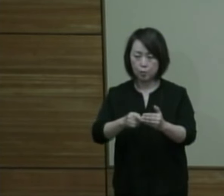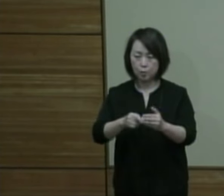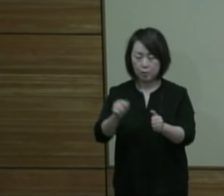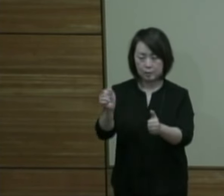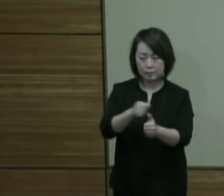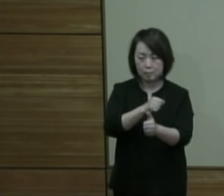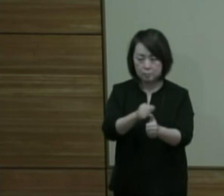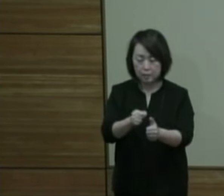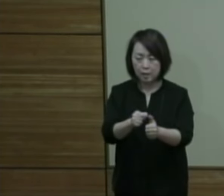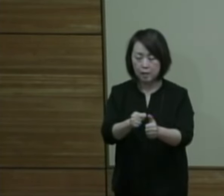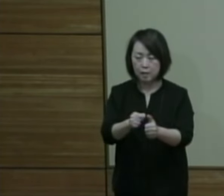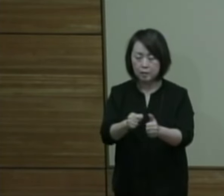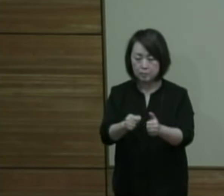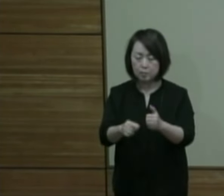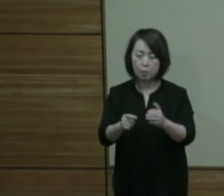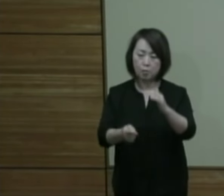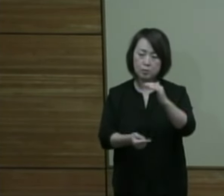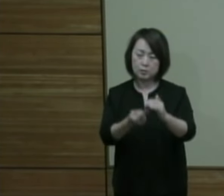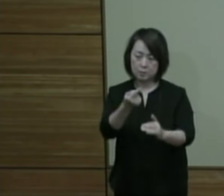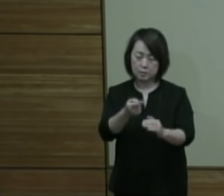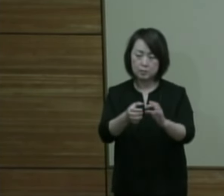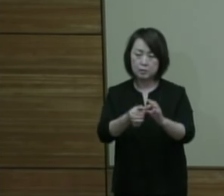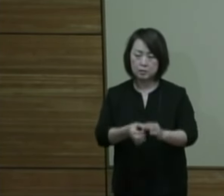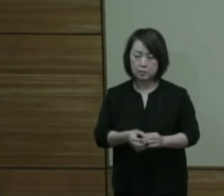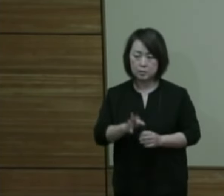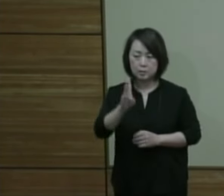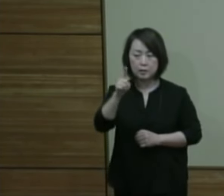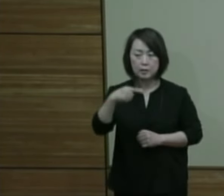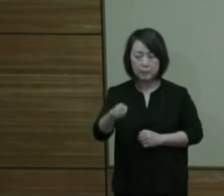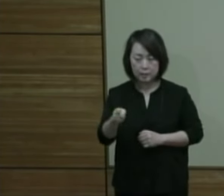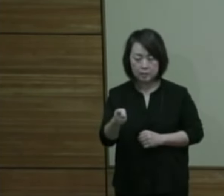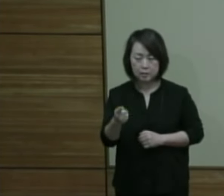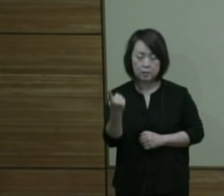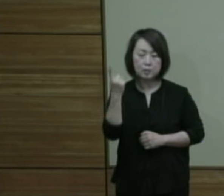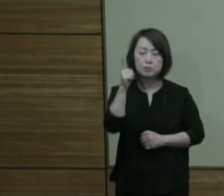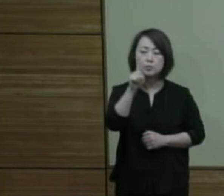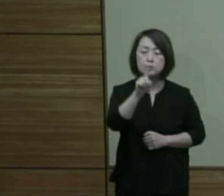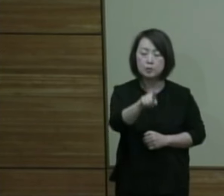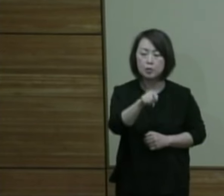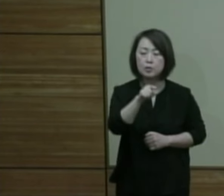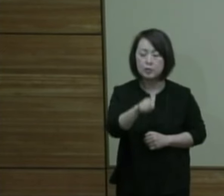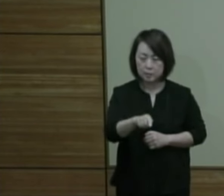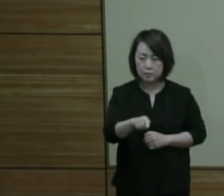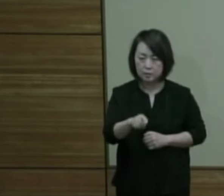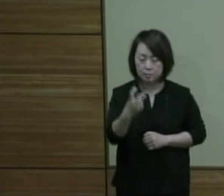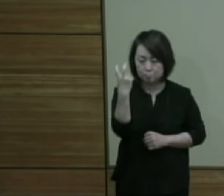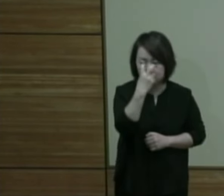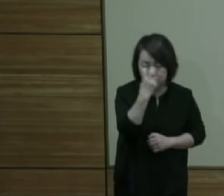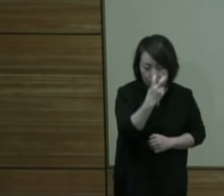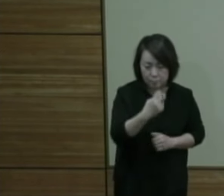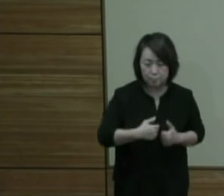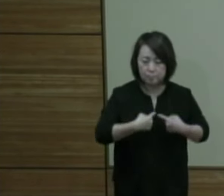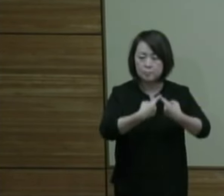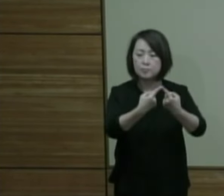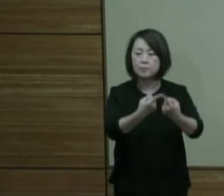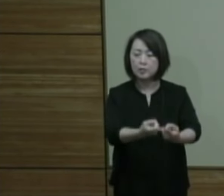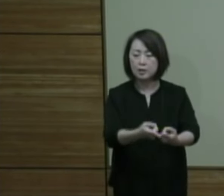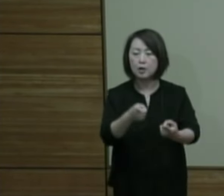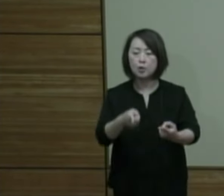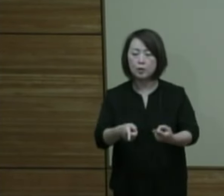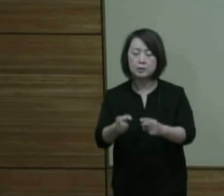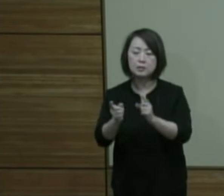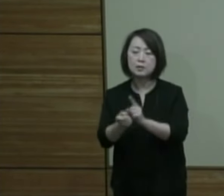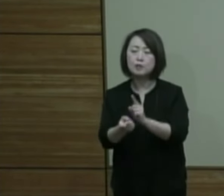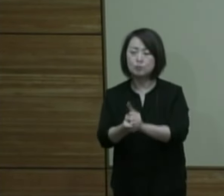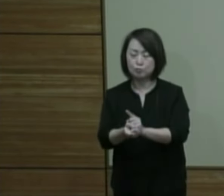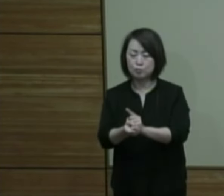案の件で、まあ、あの県もあの翌日にあの発表の翌日に監査に入られたと思うんですけど、まあ、この事案に対するあの知事受け止めと、まあ、監